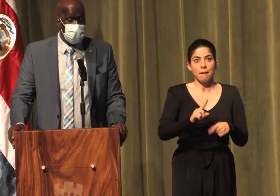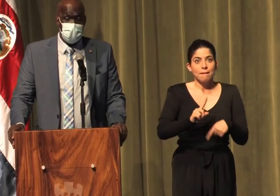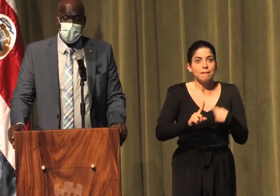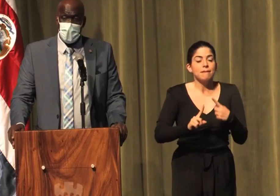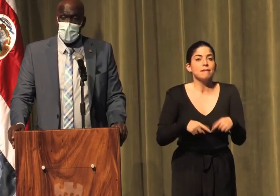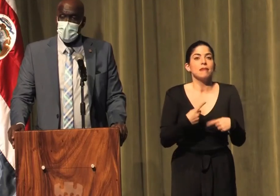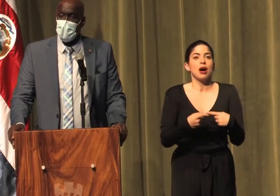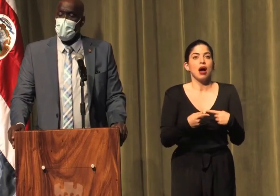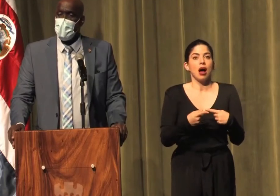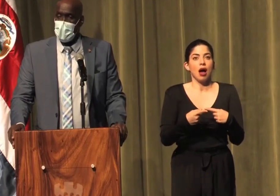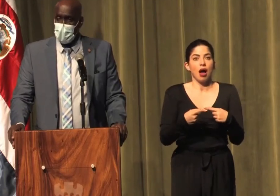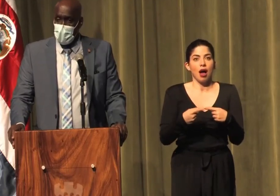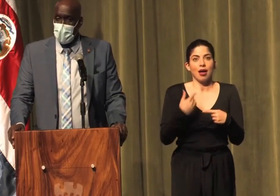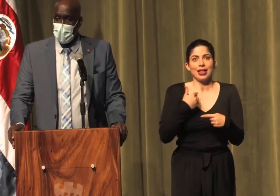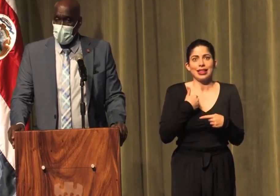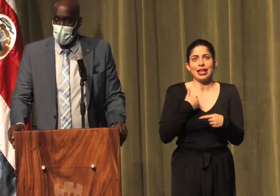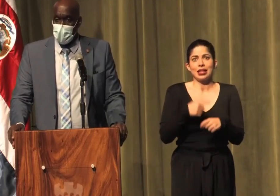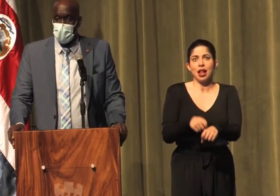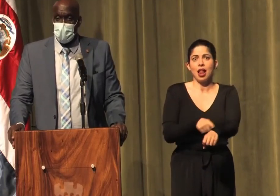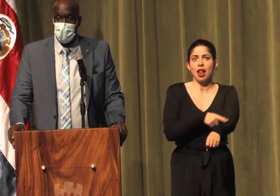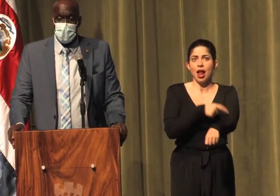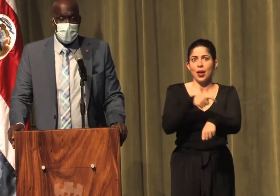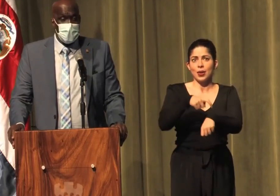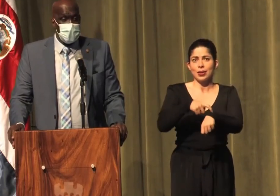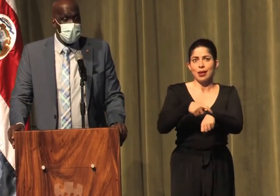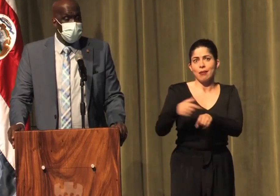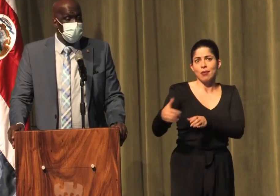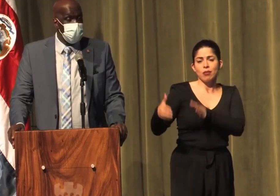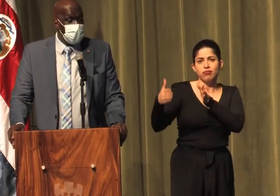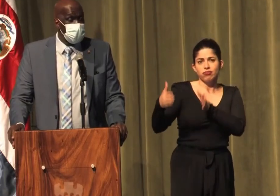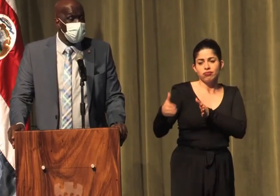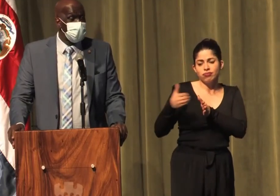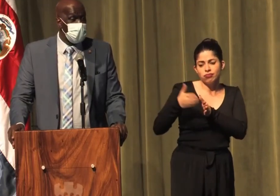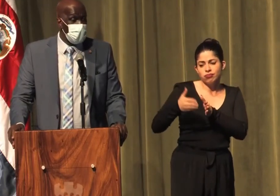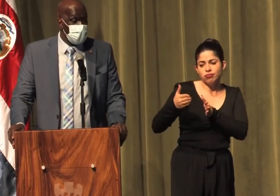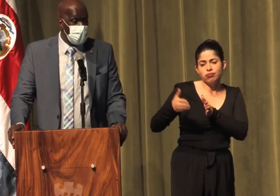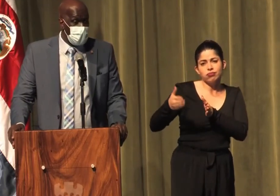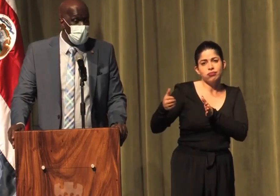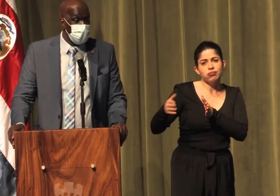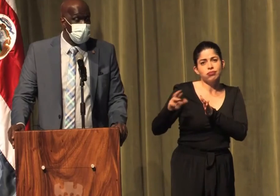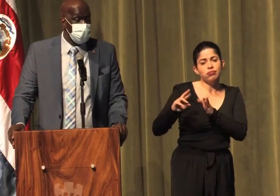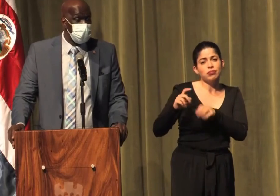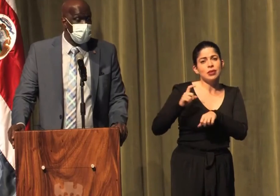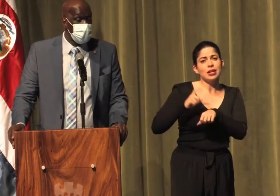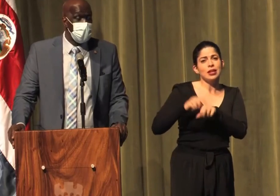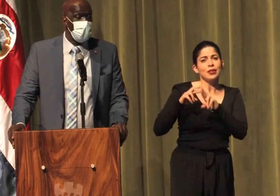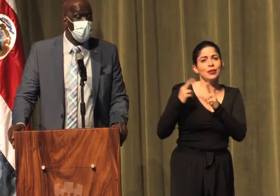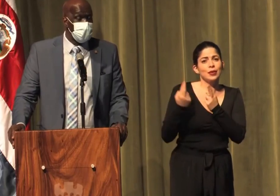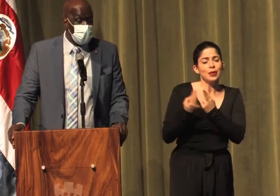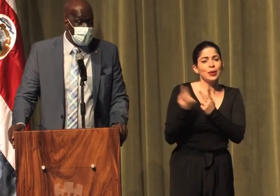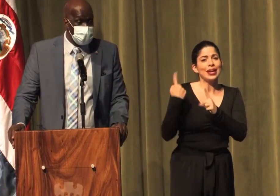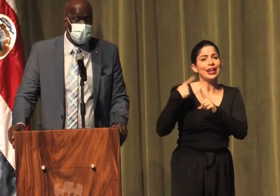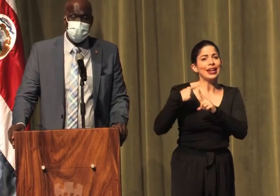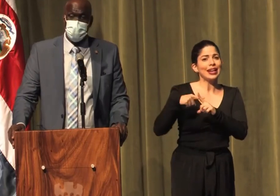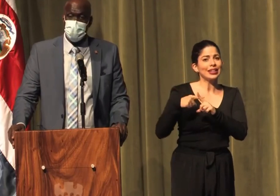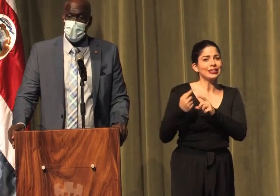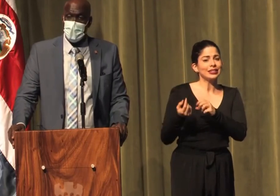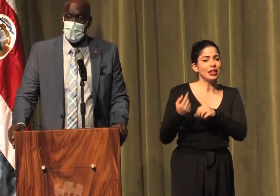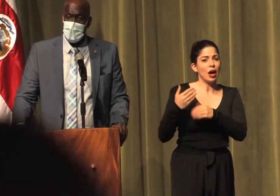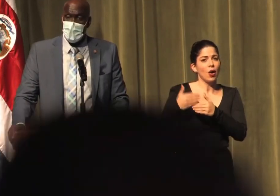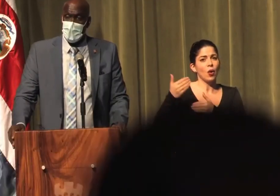disponer de un largo periodo de sesiones extraordinarias de